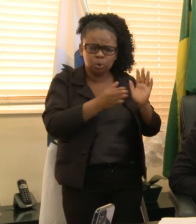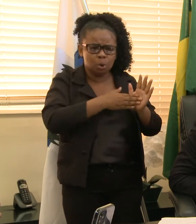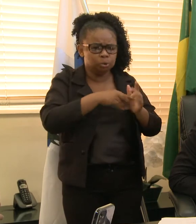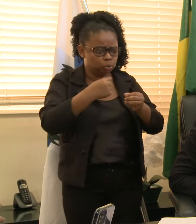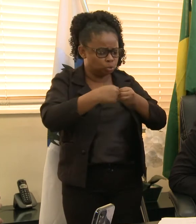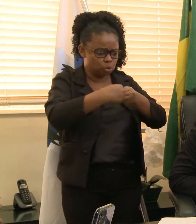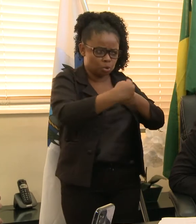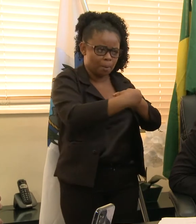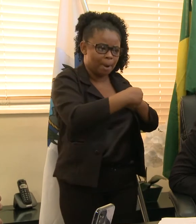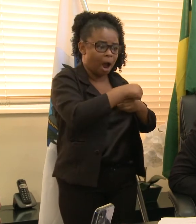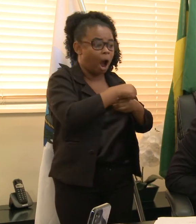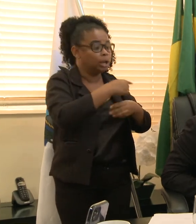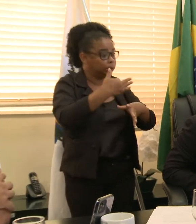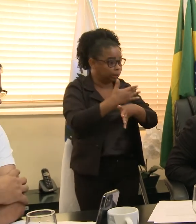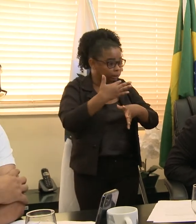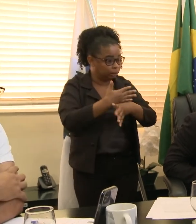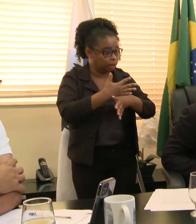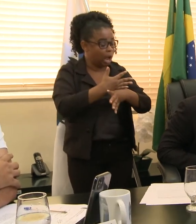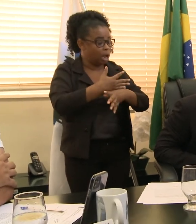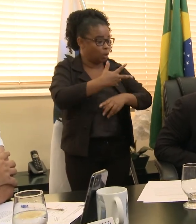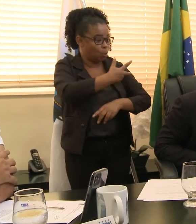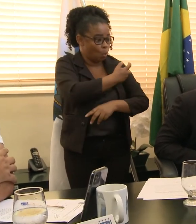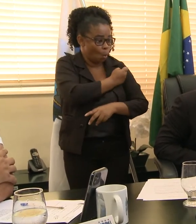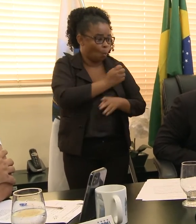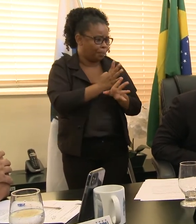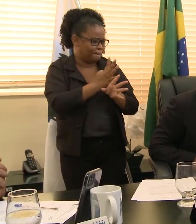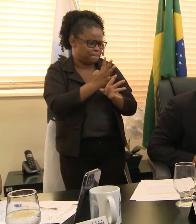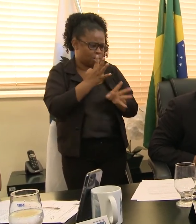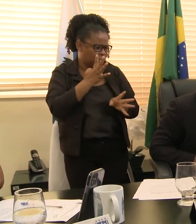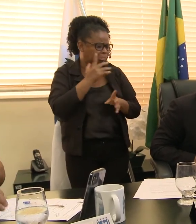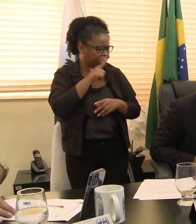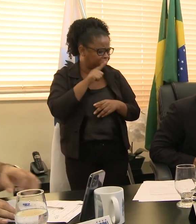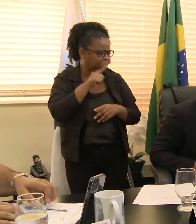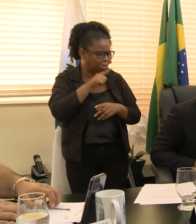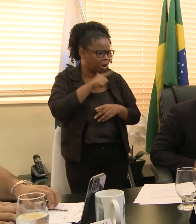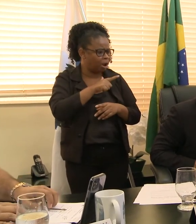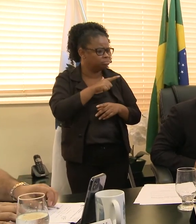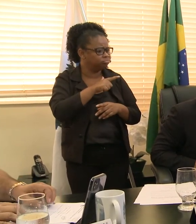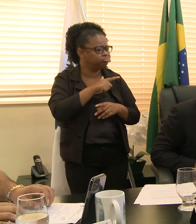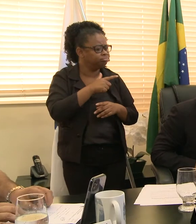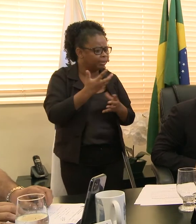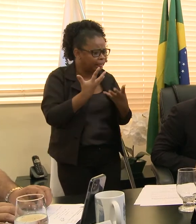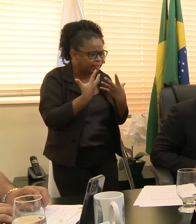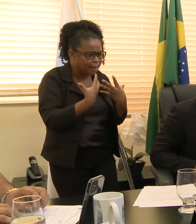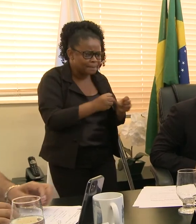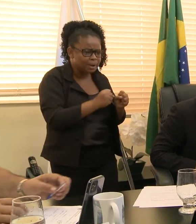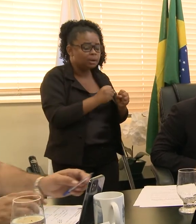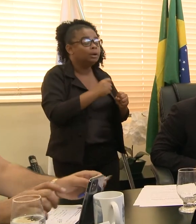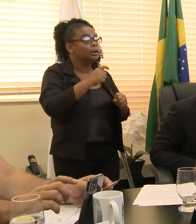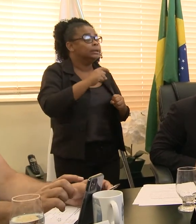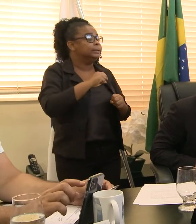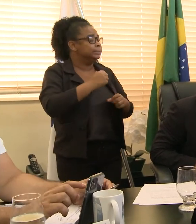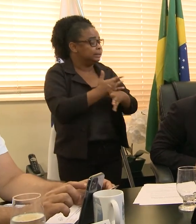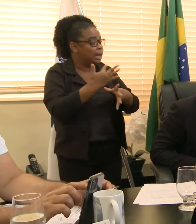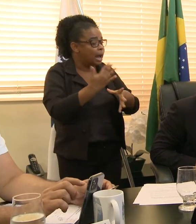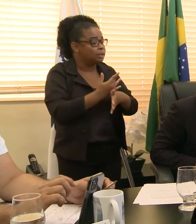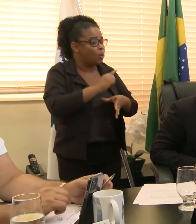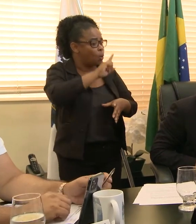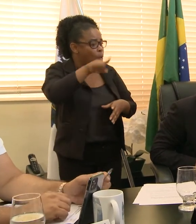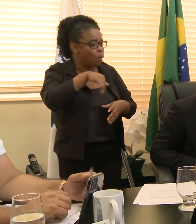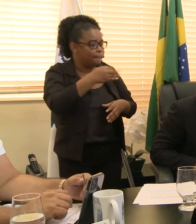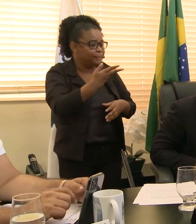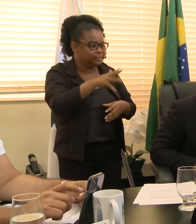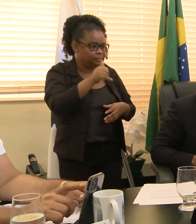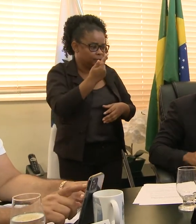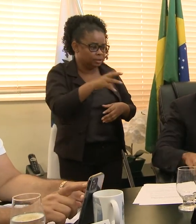ou seja, todos os bairros da nossa cidade foram contemplados, uma cidade que tem 1 milhão de habitantes, uma cidade que